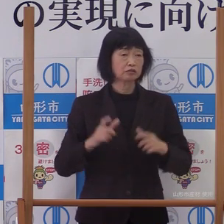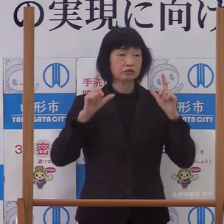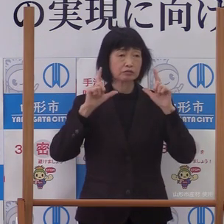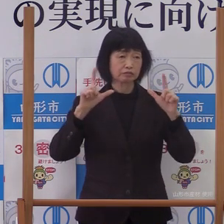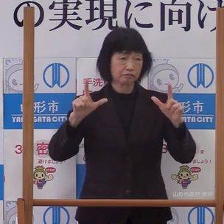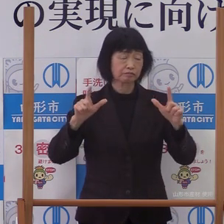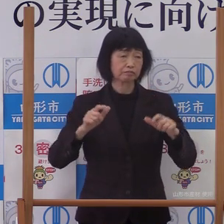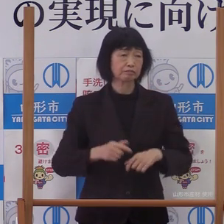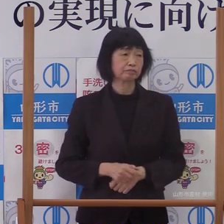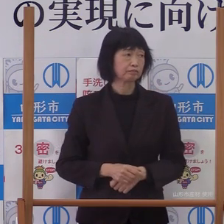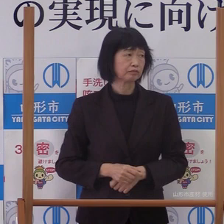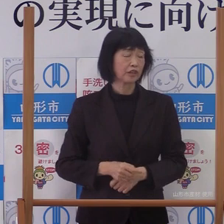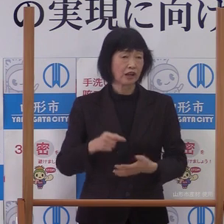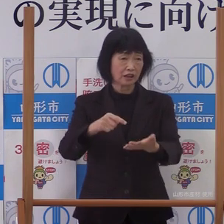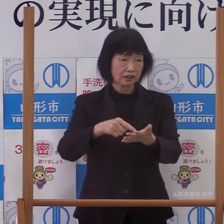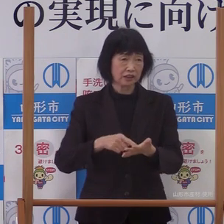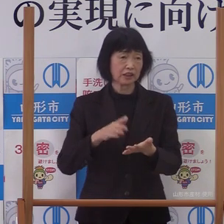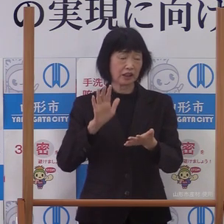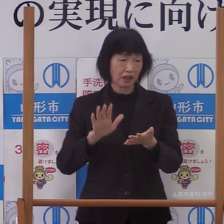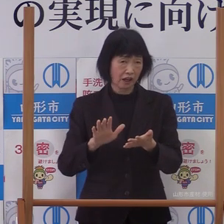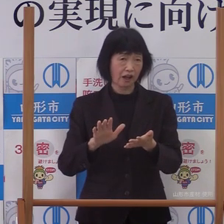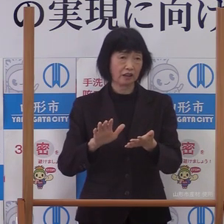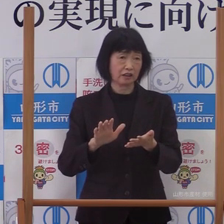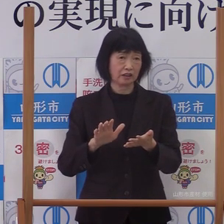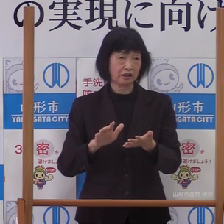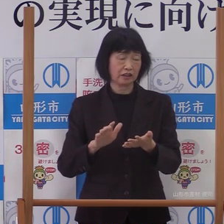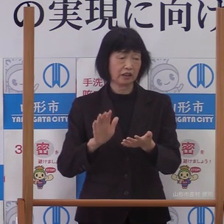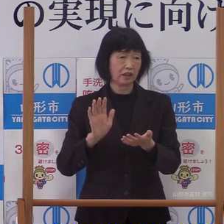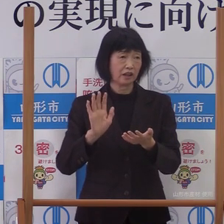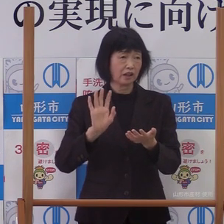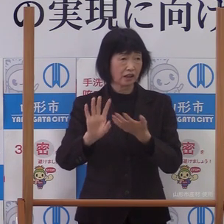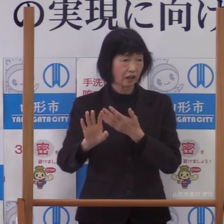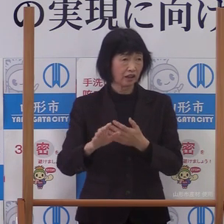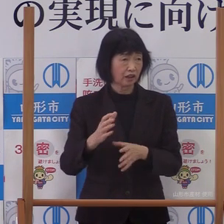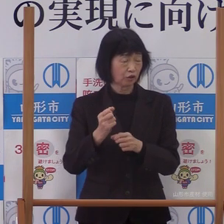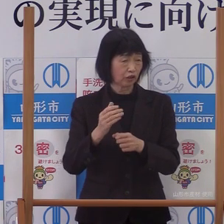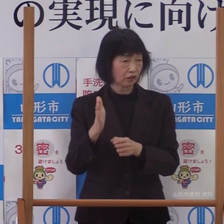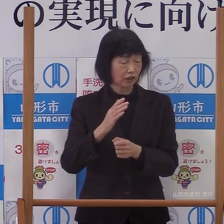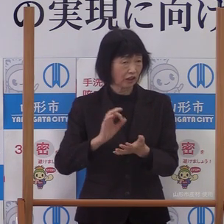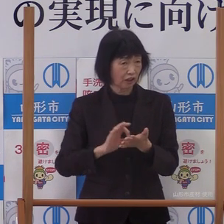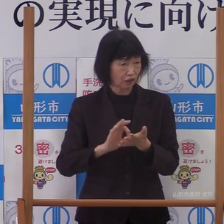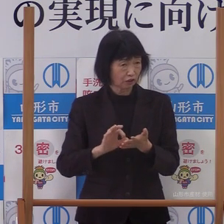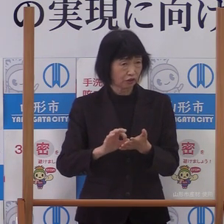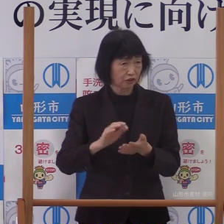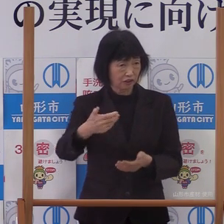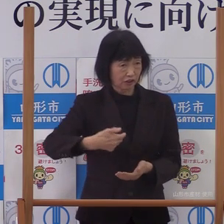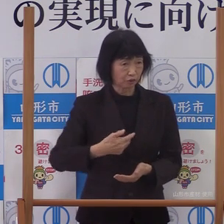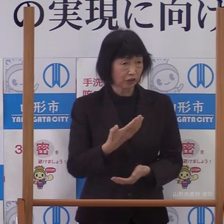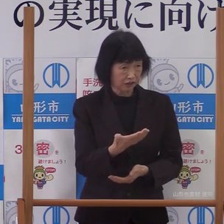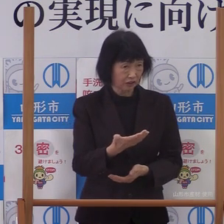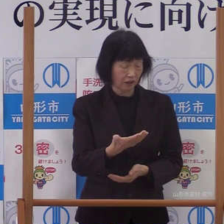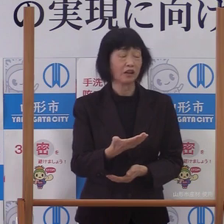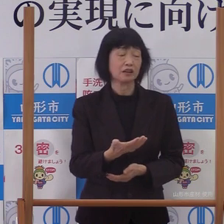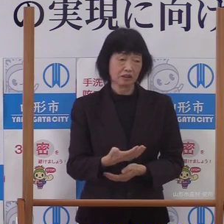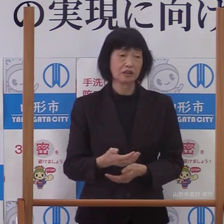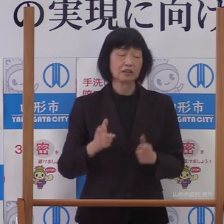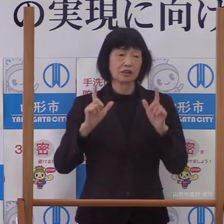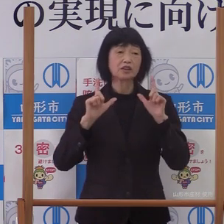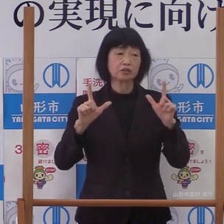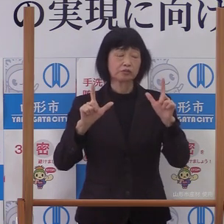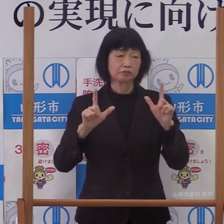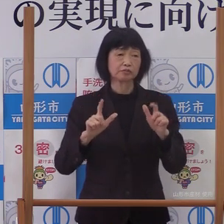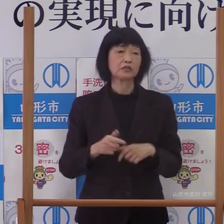はい、申請があってどれくらいというようなご質問かと思うんですが、それでよろしいでしょうか。ものによっ